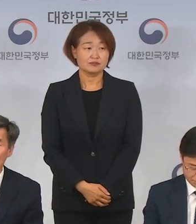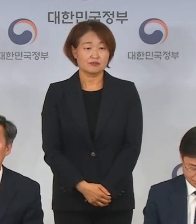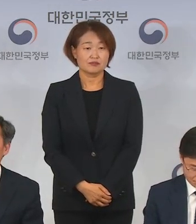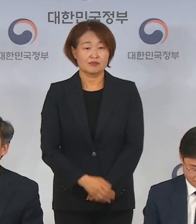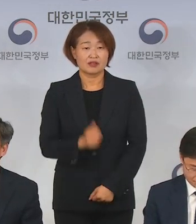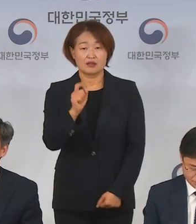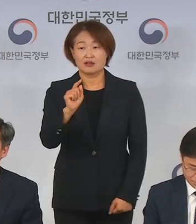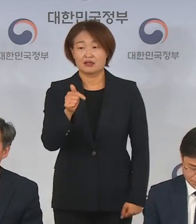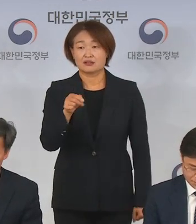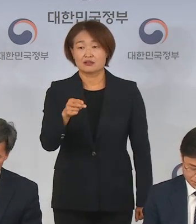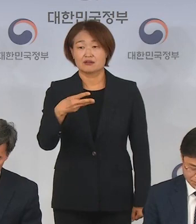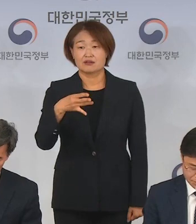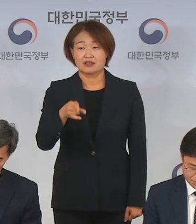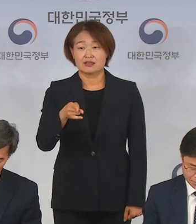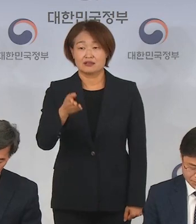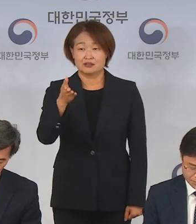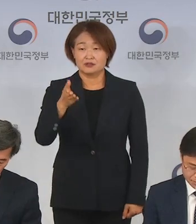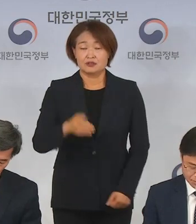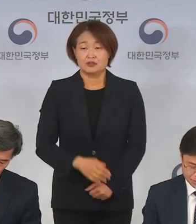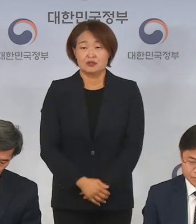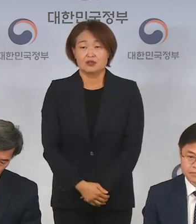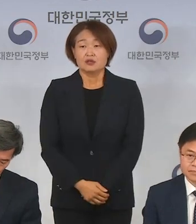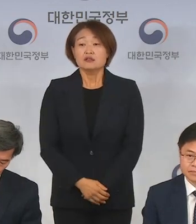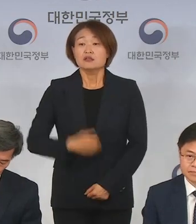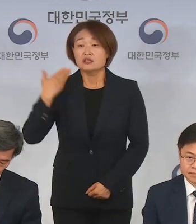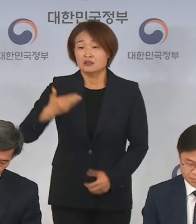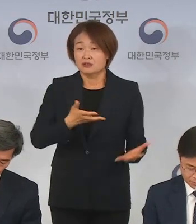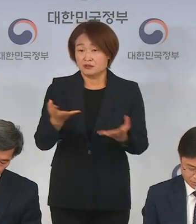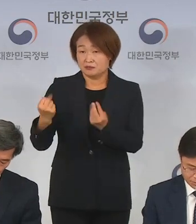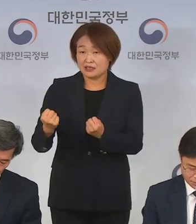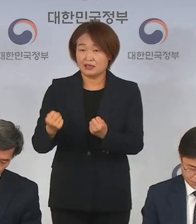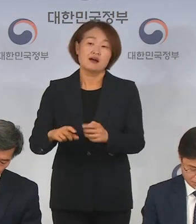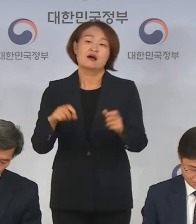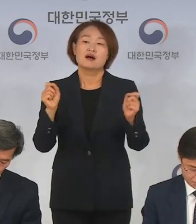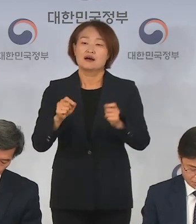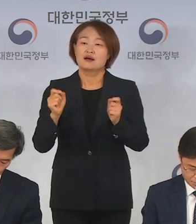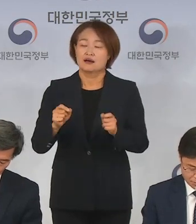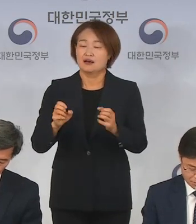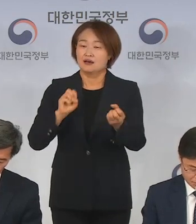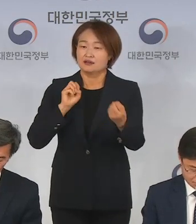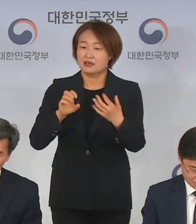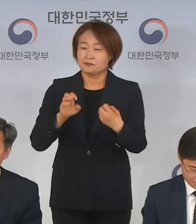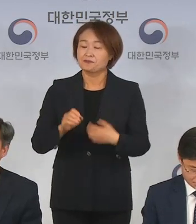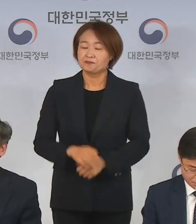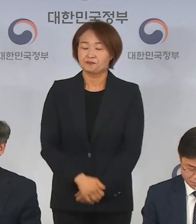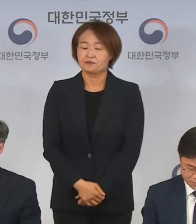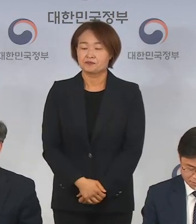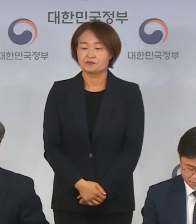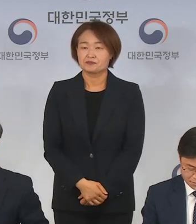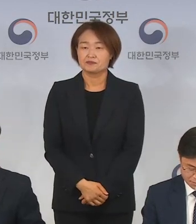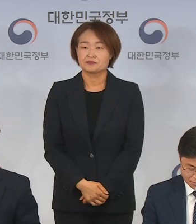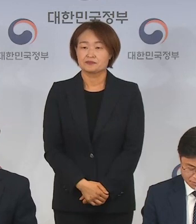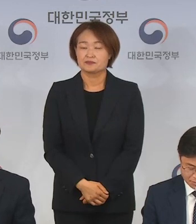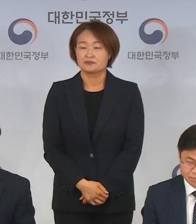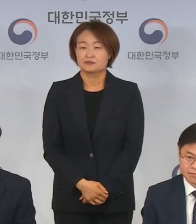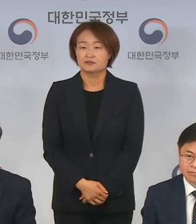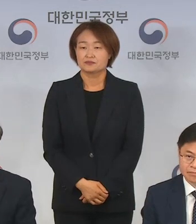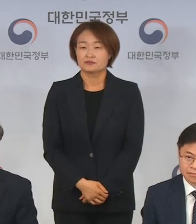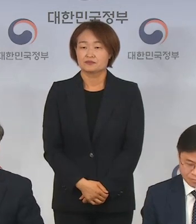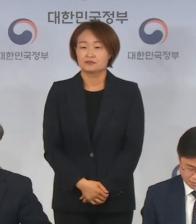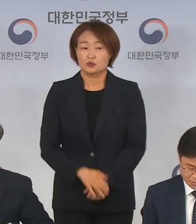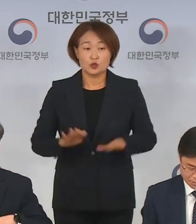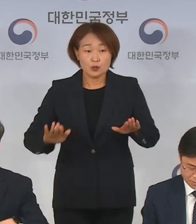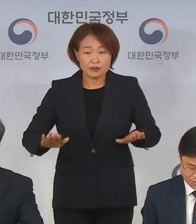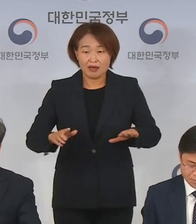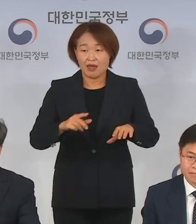한겨레 이재훈 기자입니다. 질문은 여러 가지인데요. 단답형으로 가능한 질문만 드리겠습니다. 이번에 가셨을